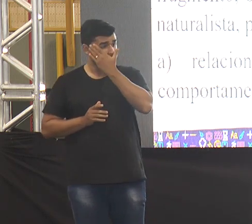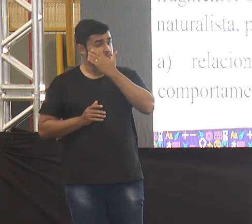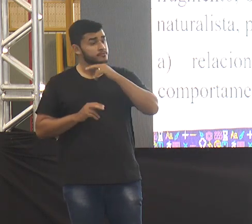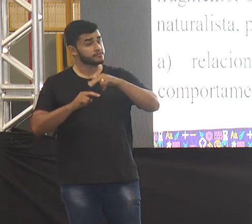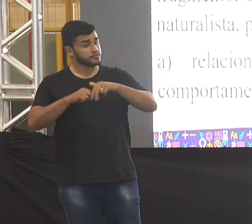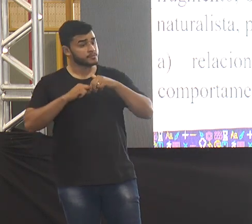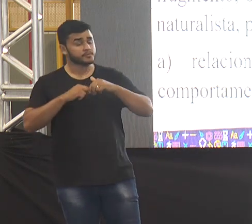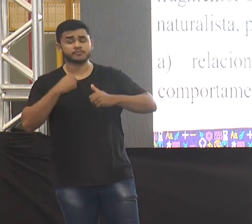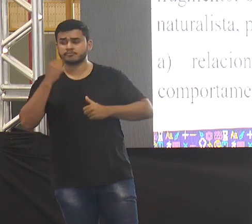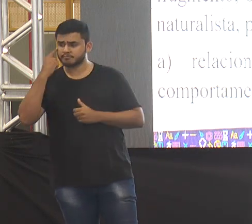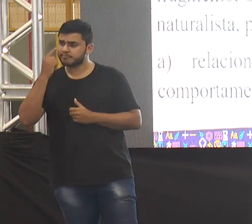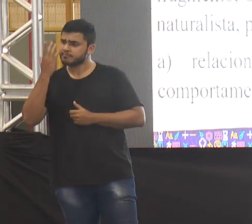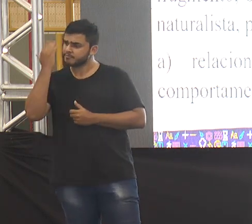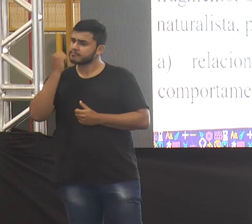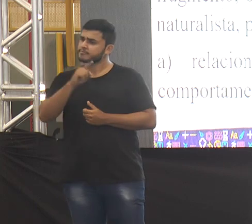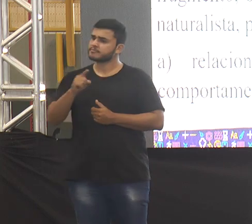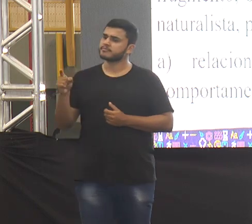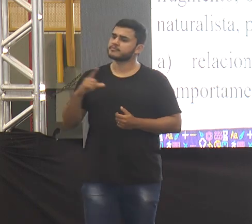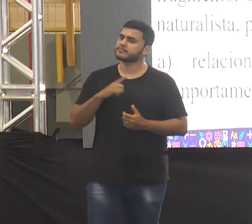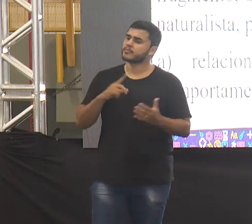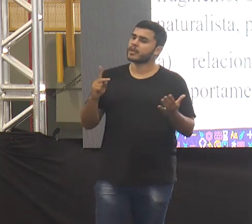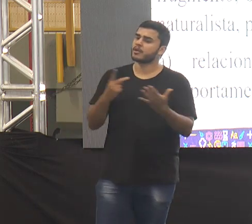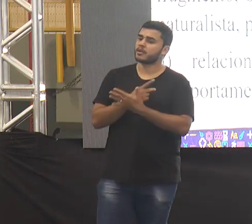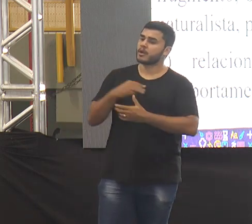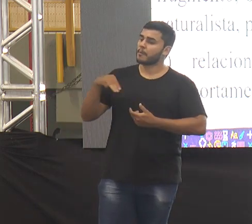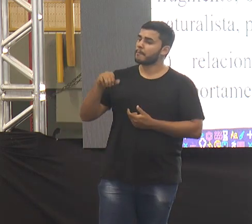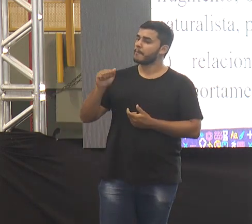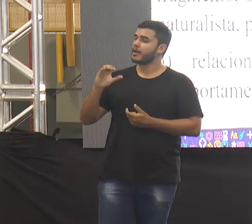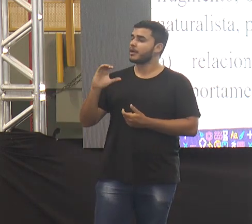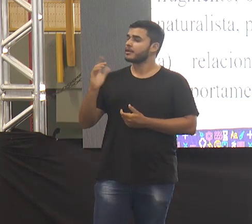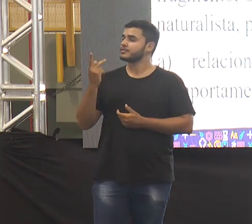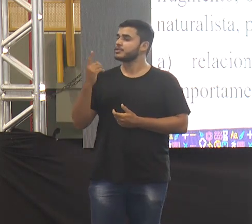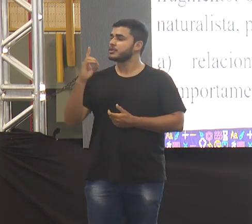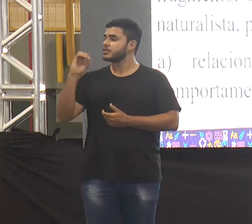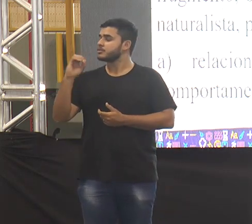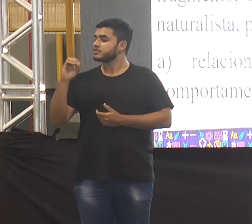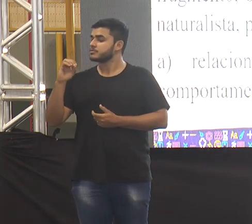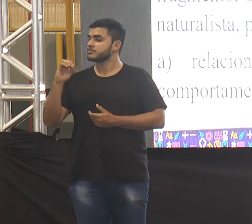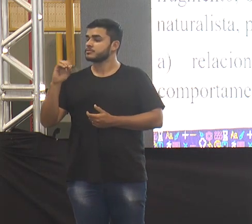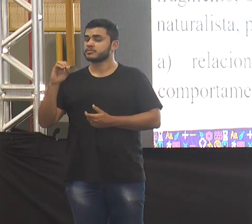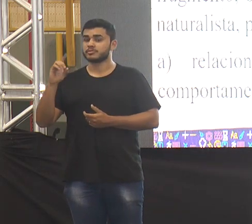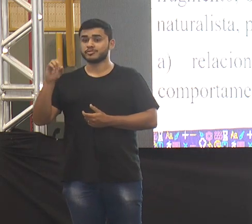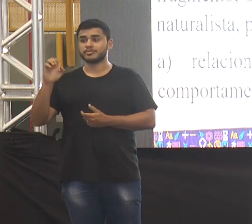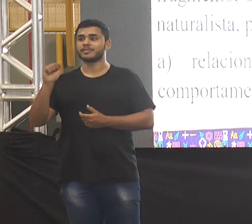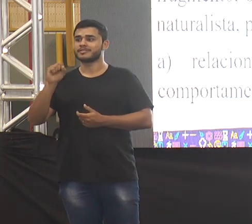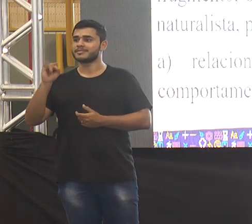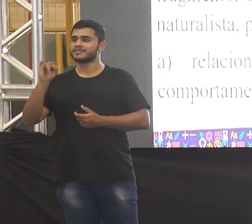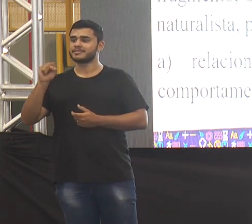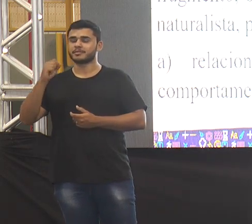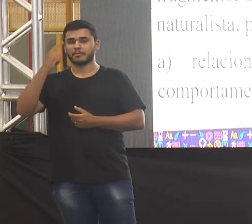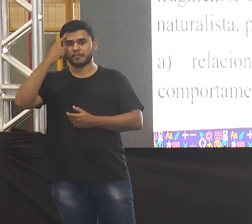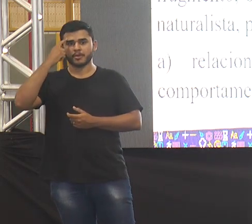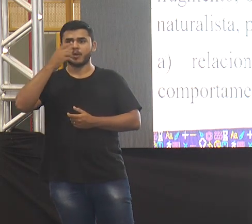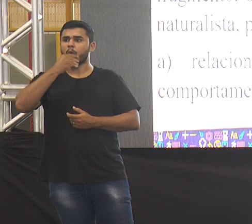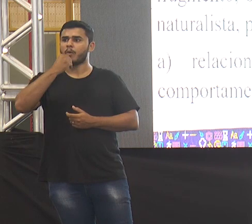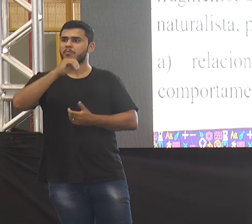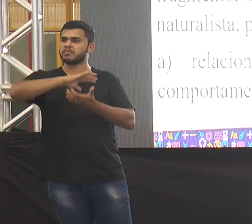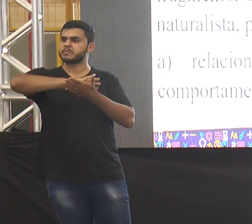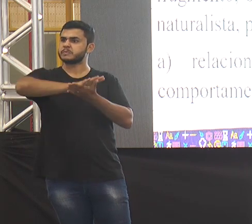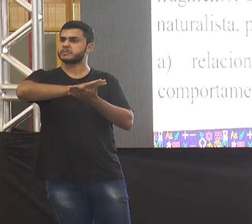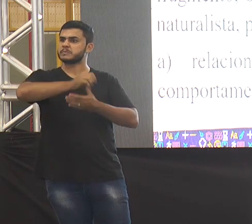Então muita gente encara o fato do Machado construir mulheres ambíguas e dissimuladas como se o Machado fosse